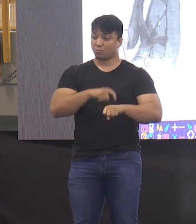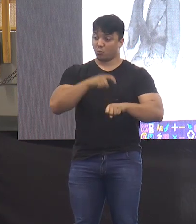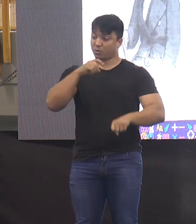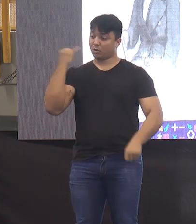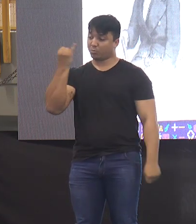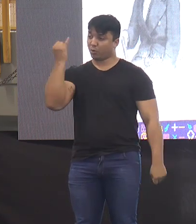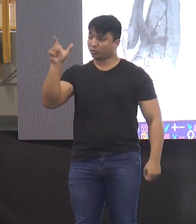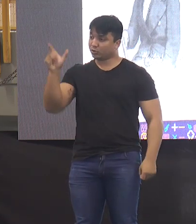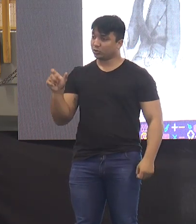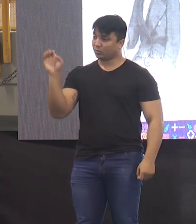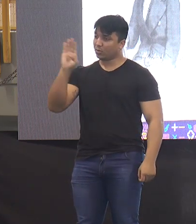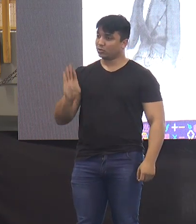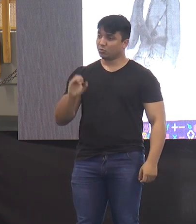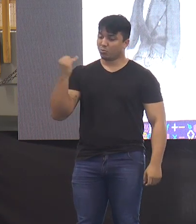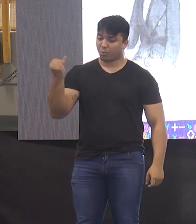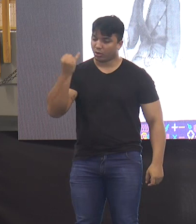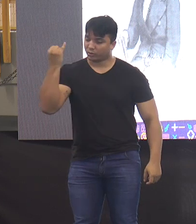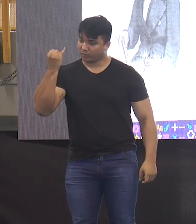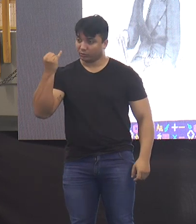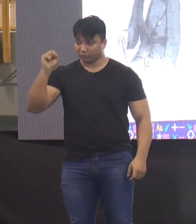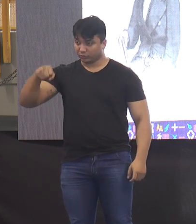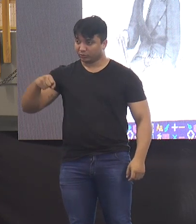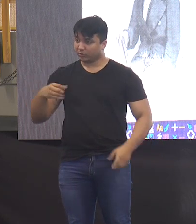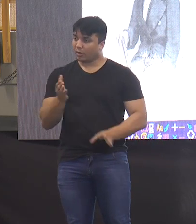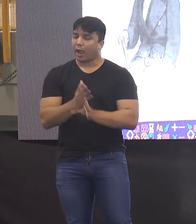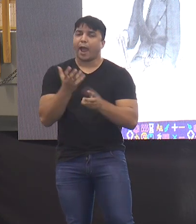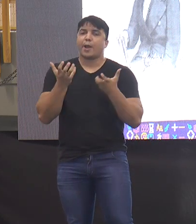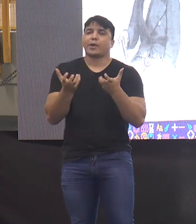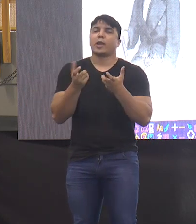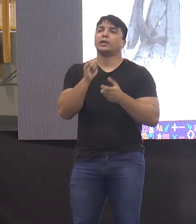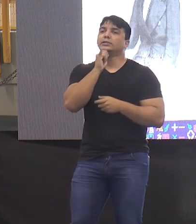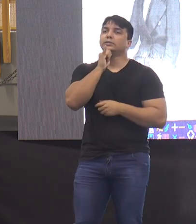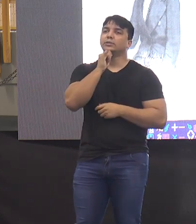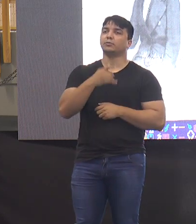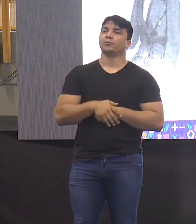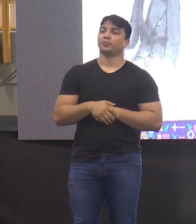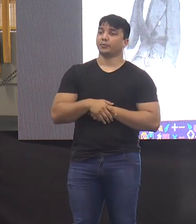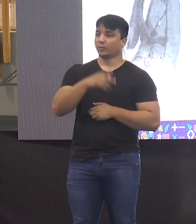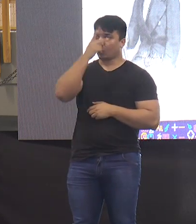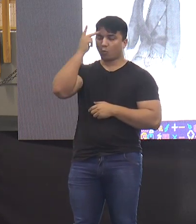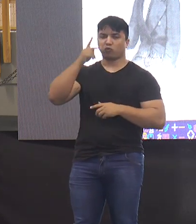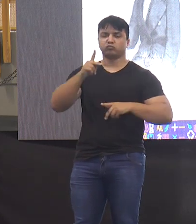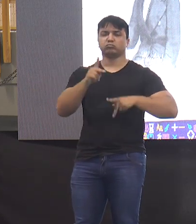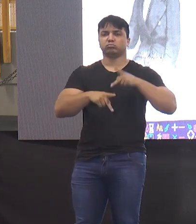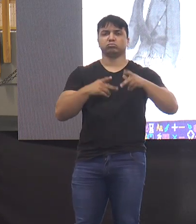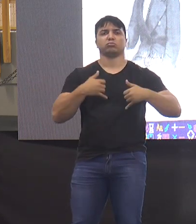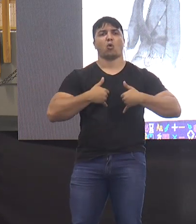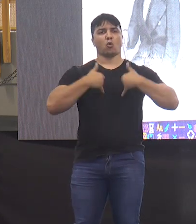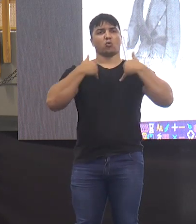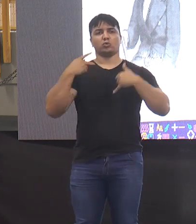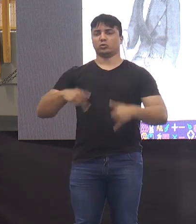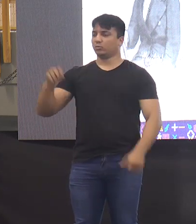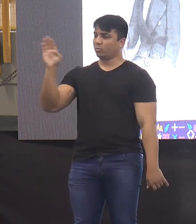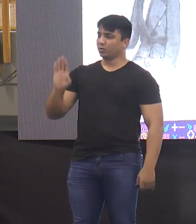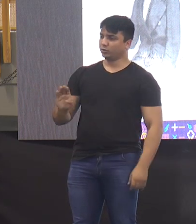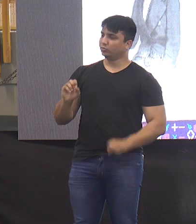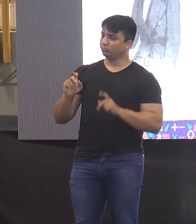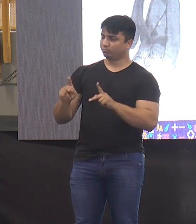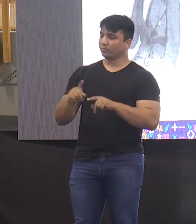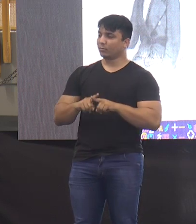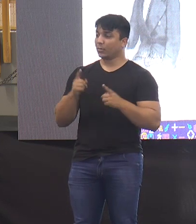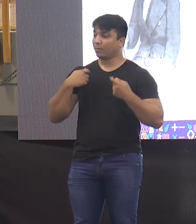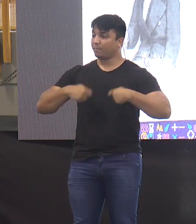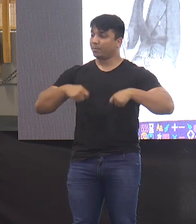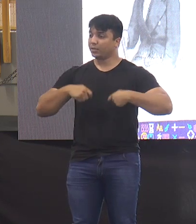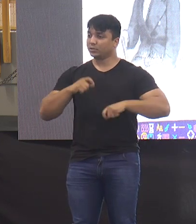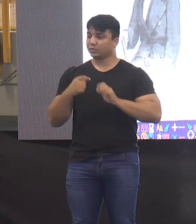era importante idealizar. Se eu queria fazer com que o povo se orgulhasse de ser brasileiro, eu